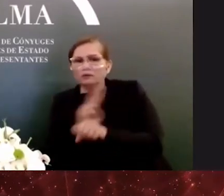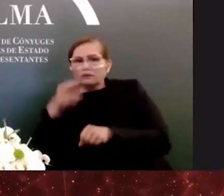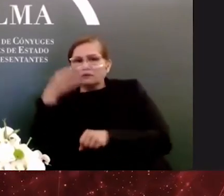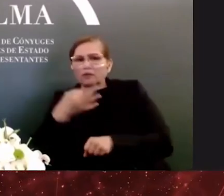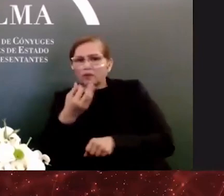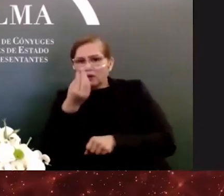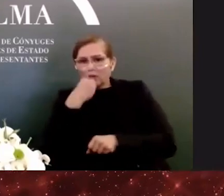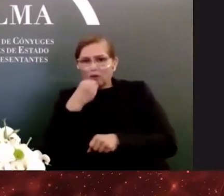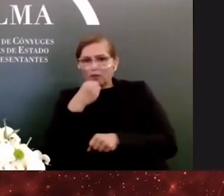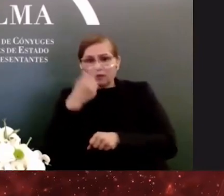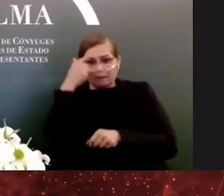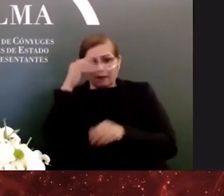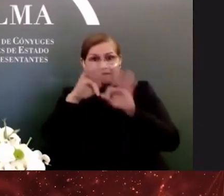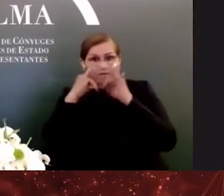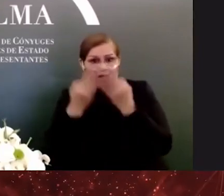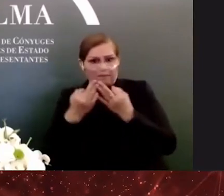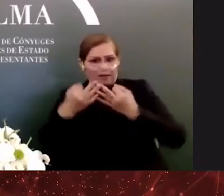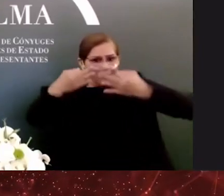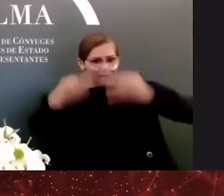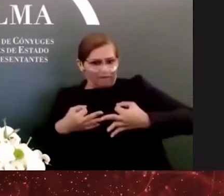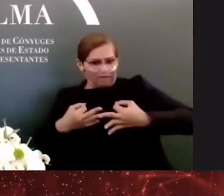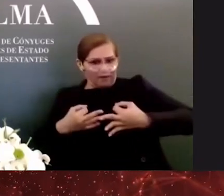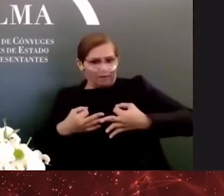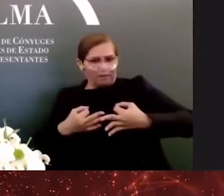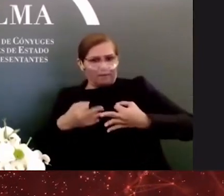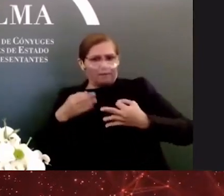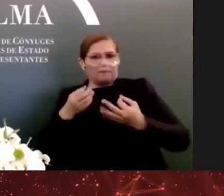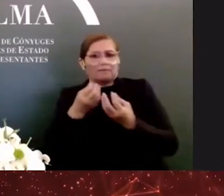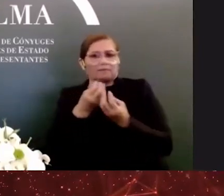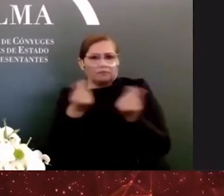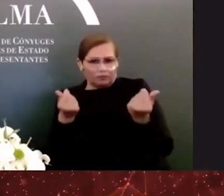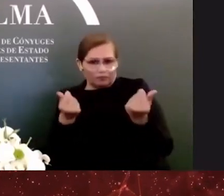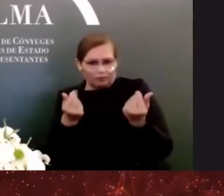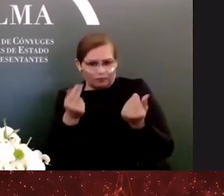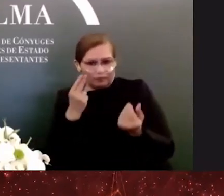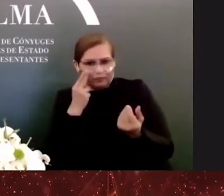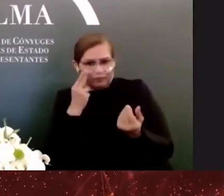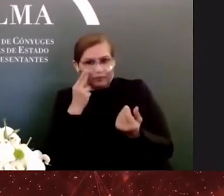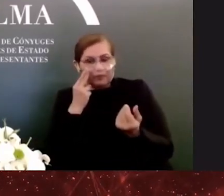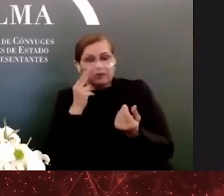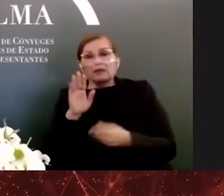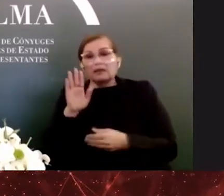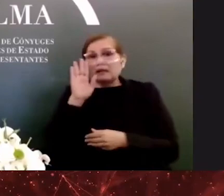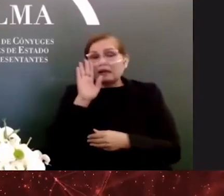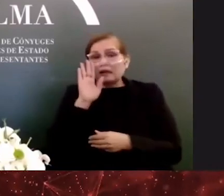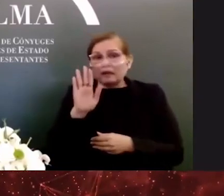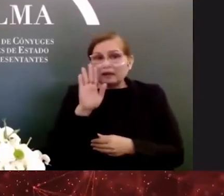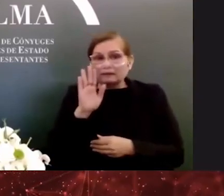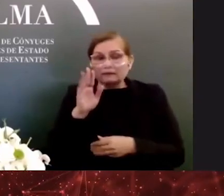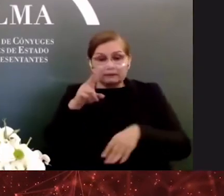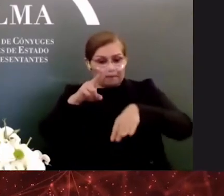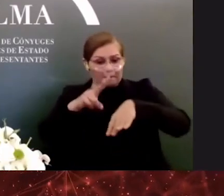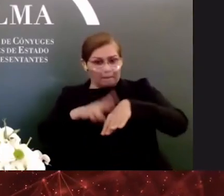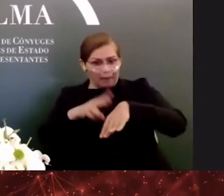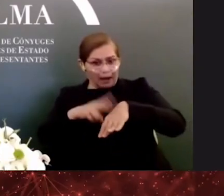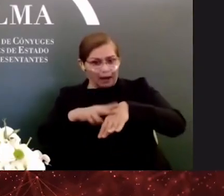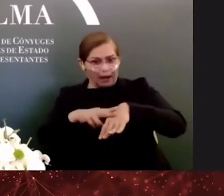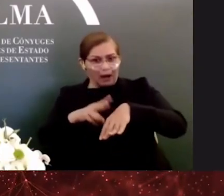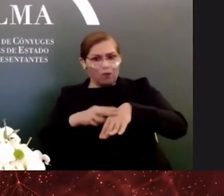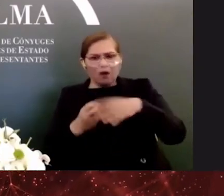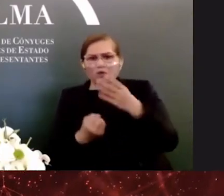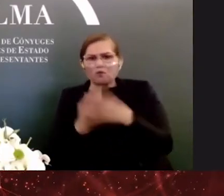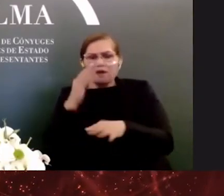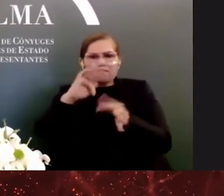y nutricional de las familias para sobrellevar esta situación. En este sentido, Paraguay generó